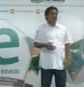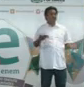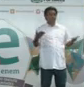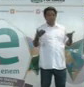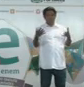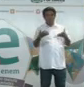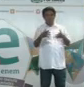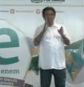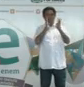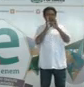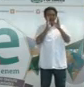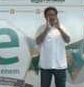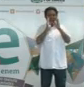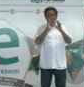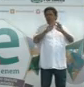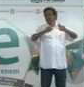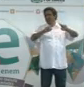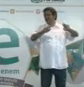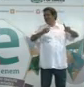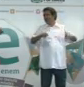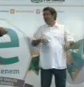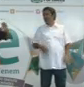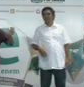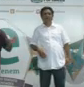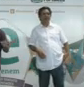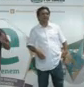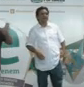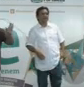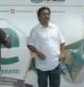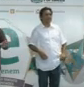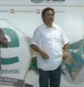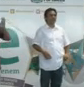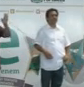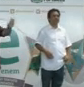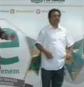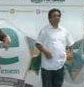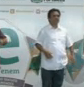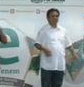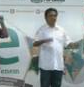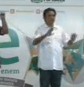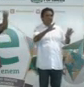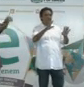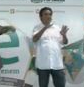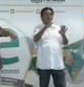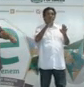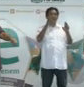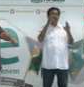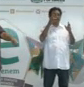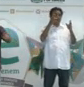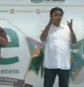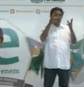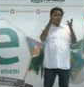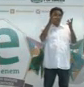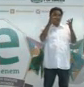Imagine hoje com o Facebook e tudo mais. Então você começa a perceber o pessimismo machadiano já nessa